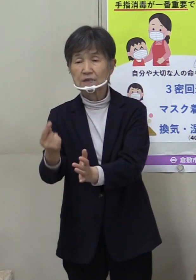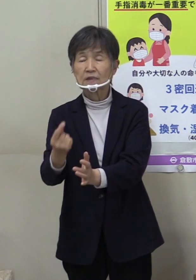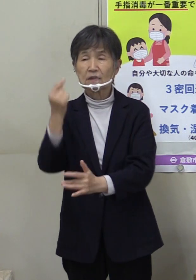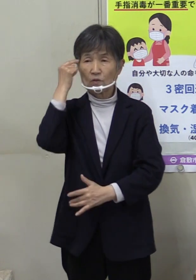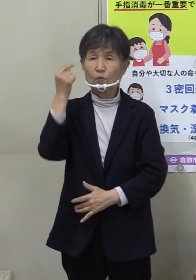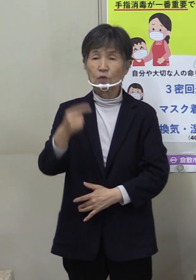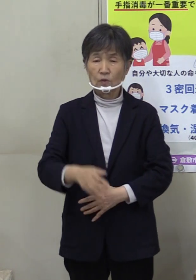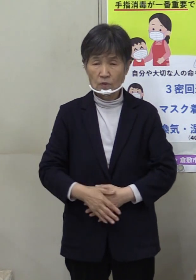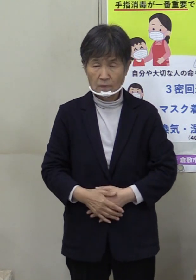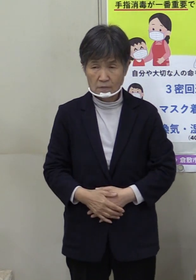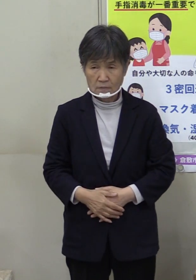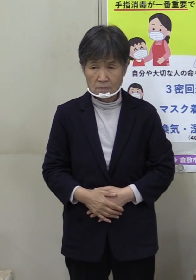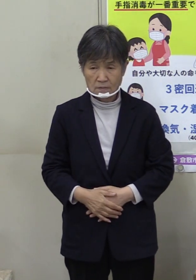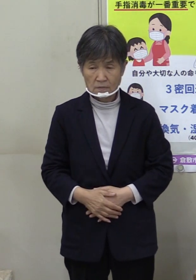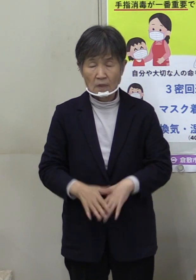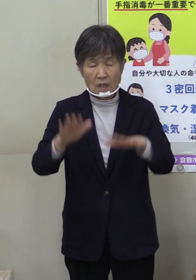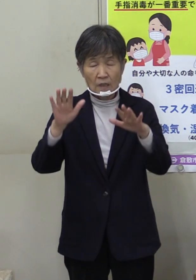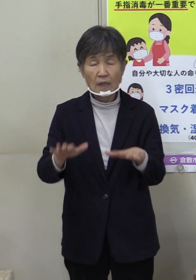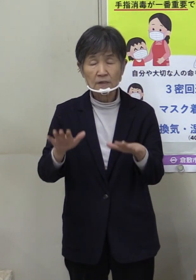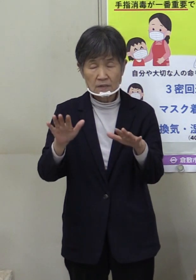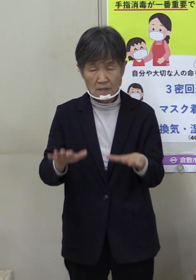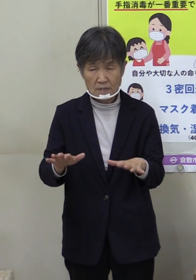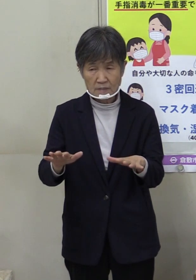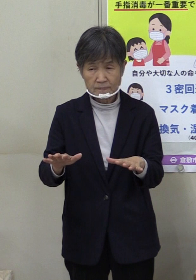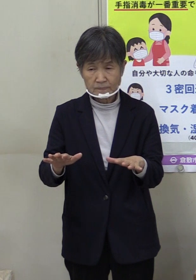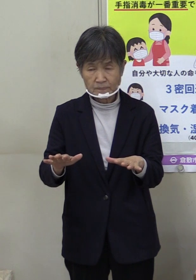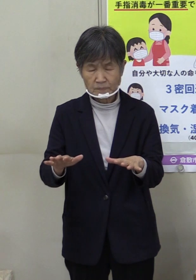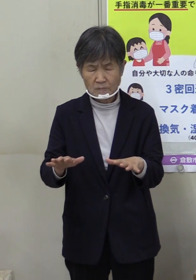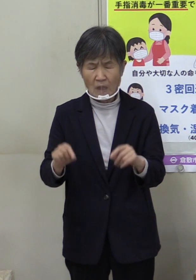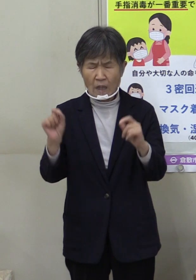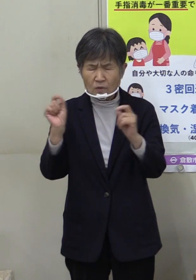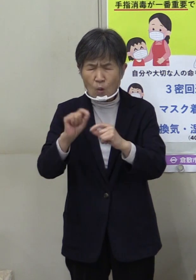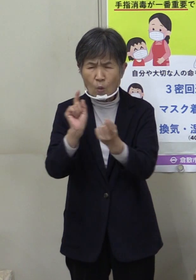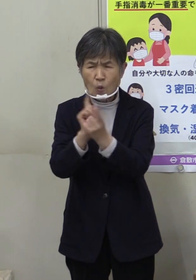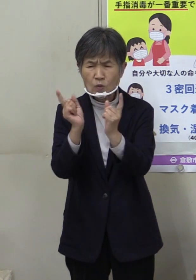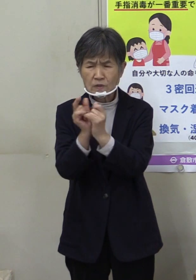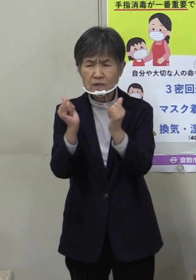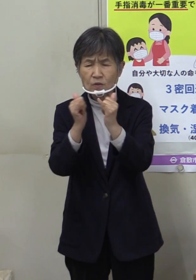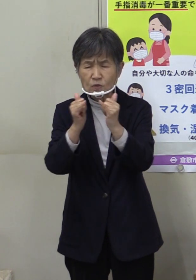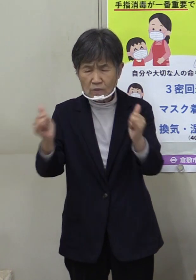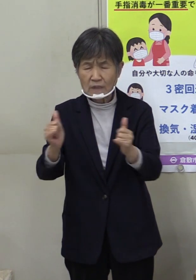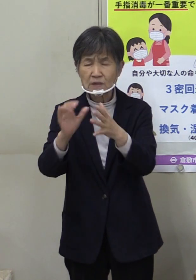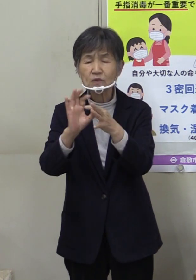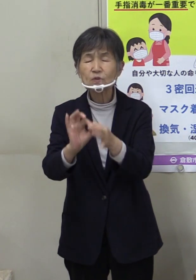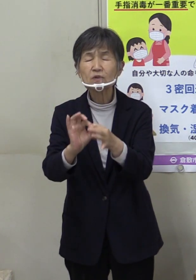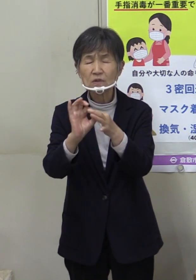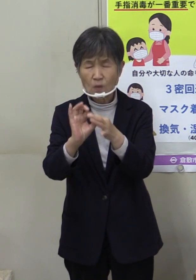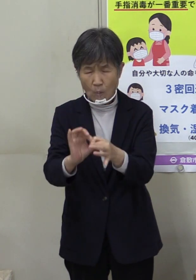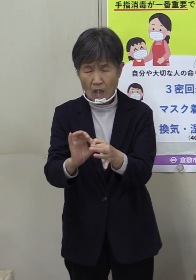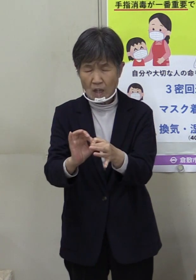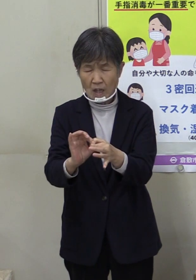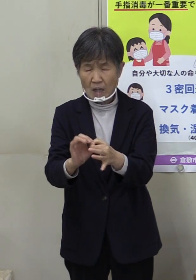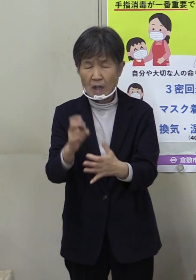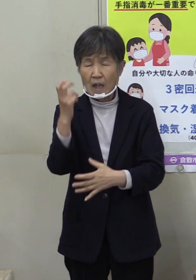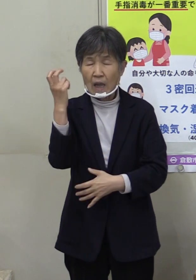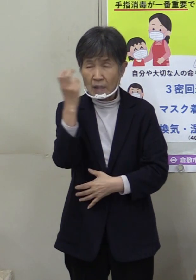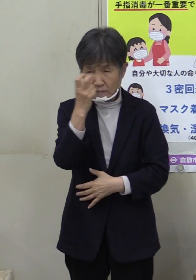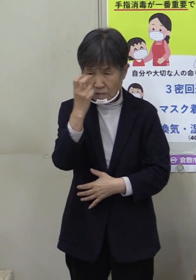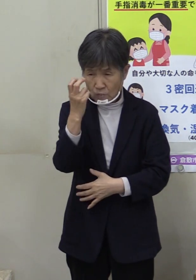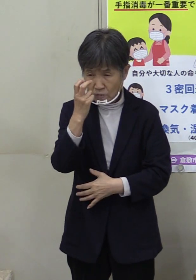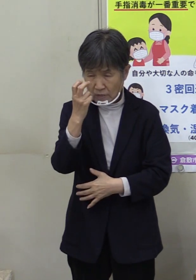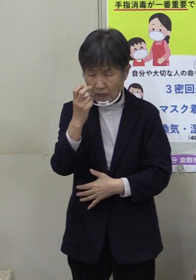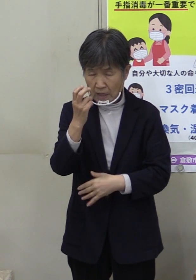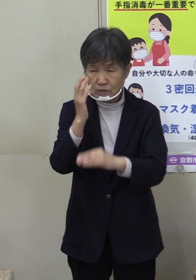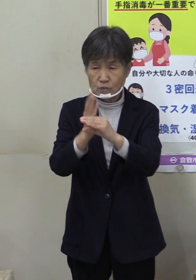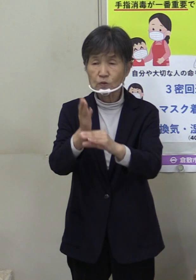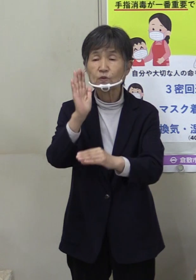ております。現在、濃厚接触者などにつきましては、調査を行っ